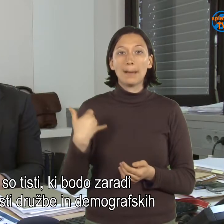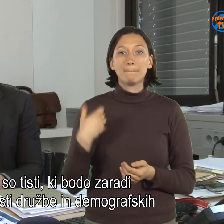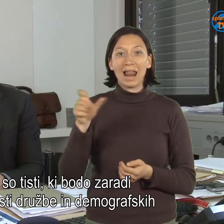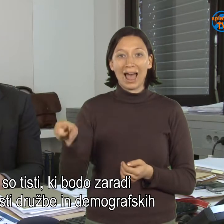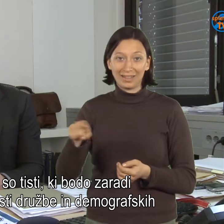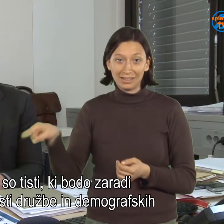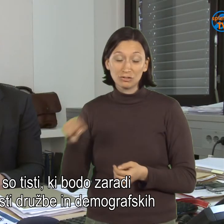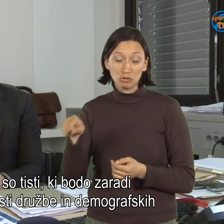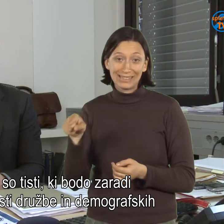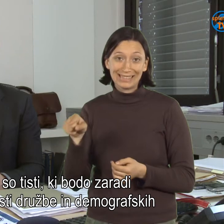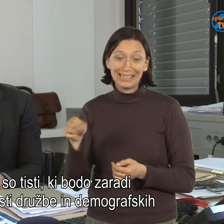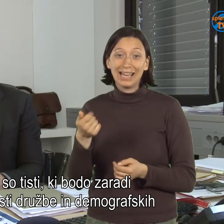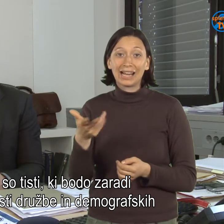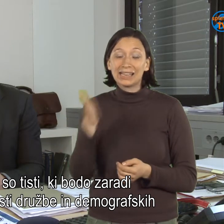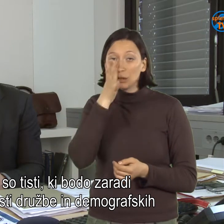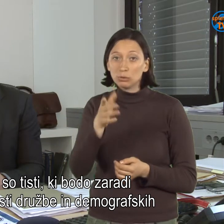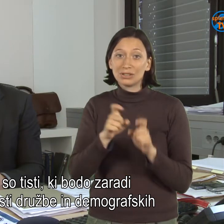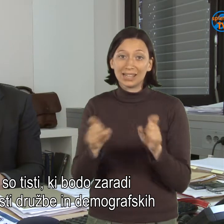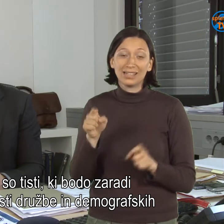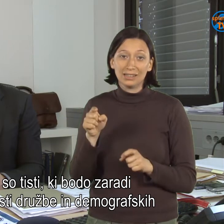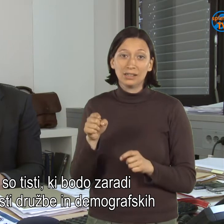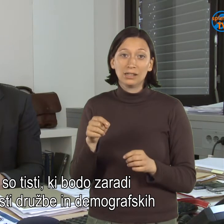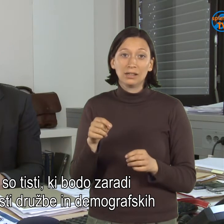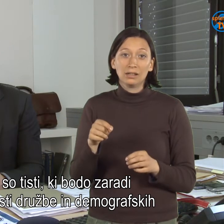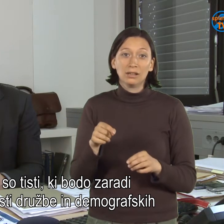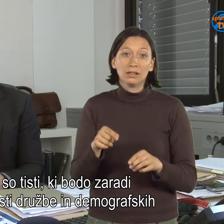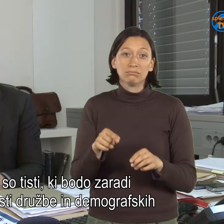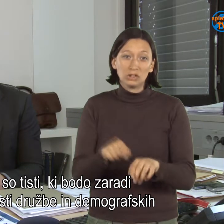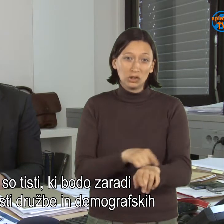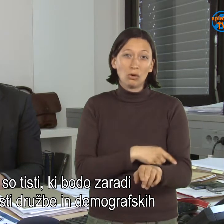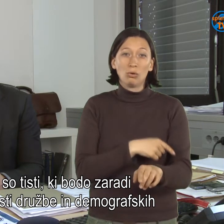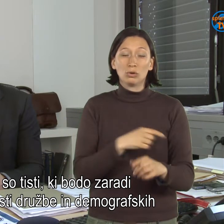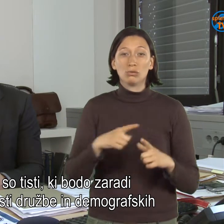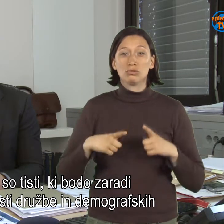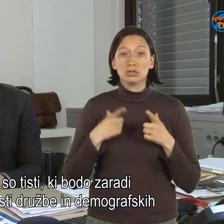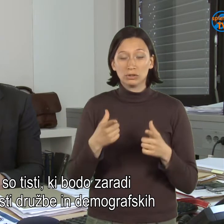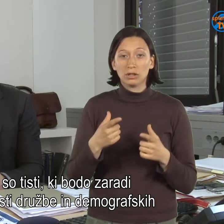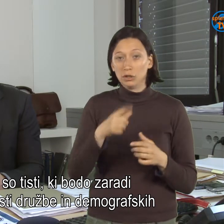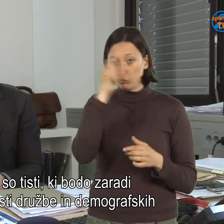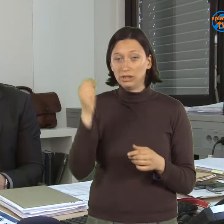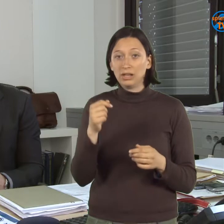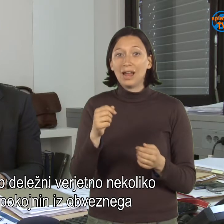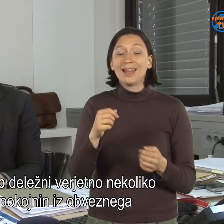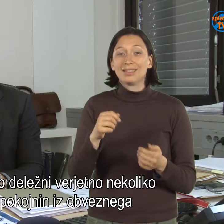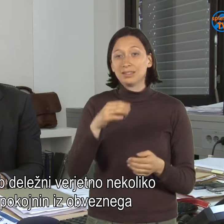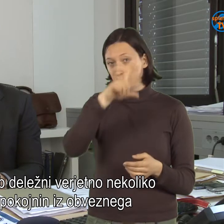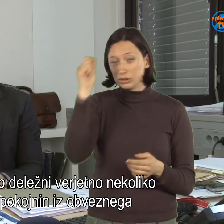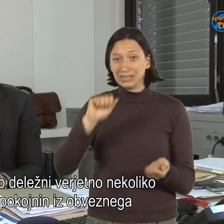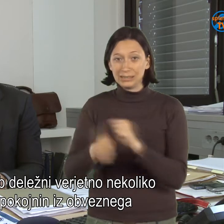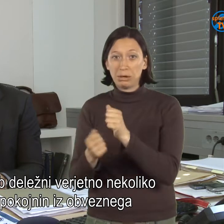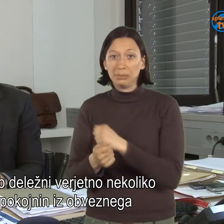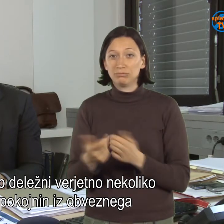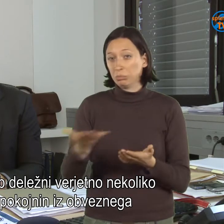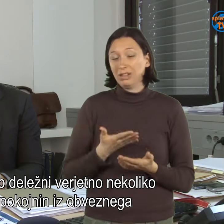Mladi so tisti, katerim bojo ravno zaradi dolgoživosti družbe, ne, in zaradi demografskih sprememb deležni